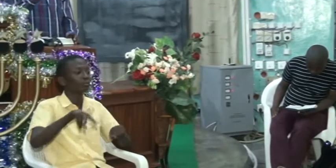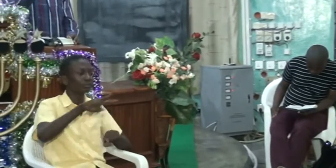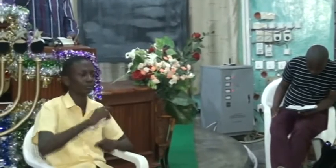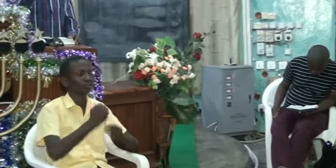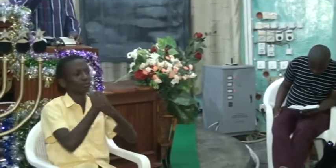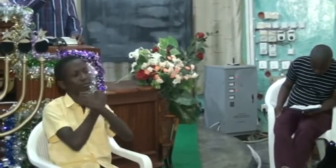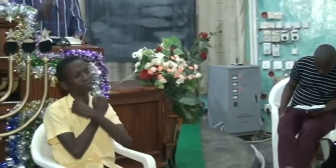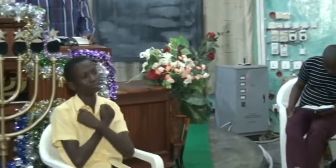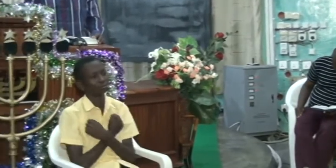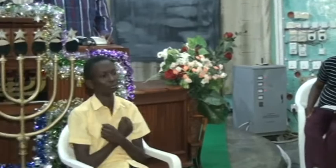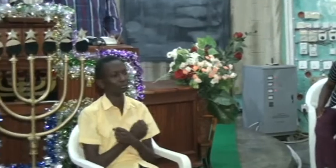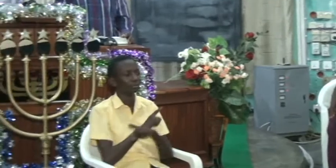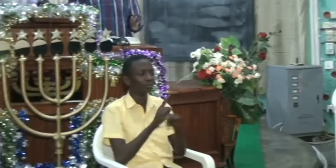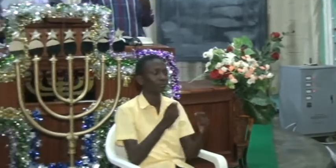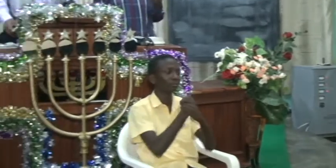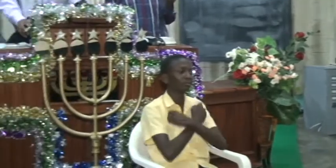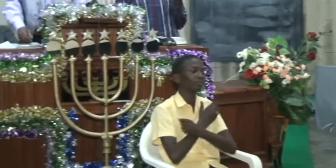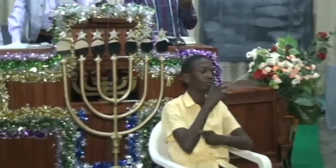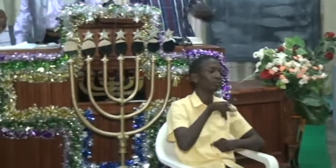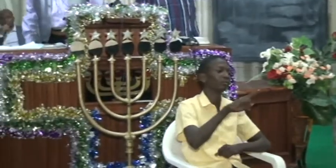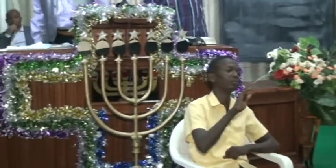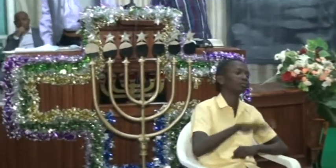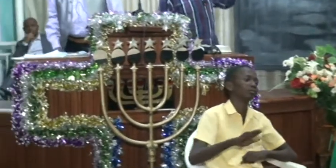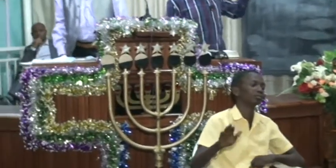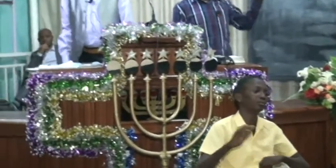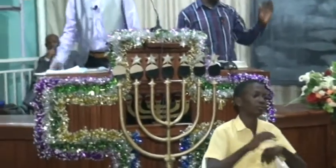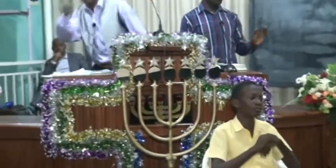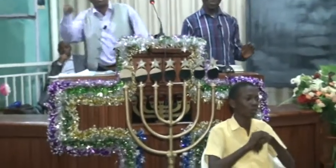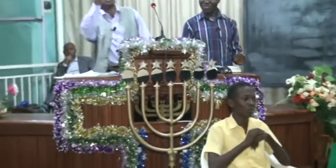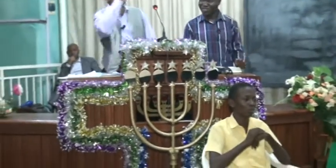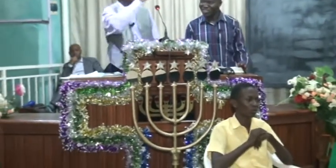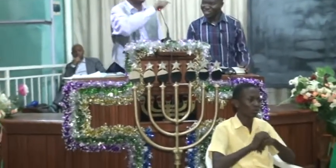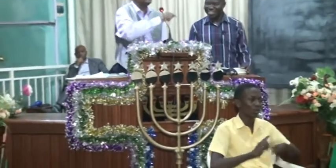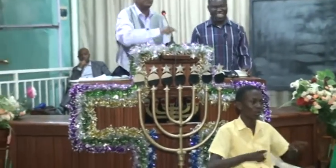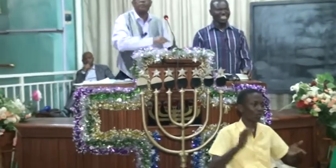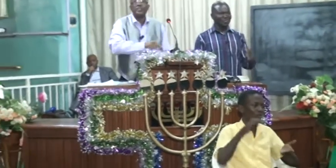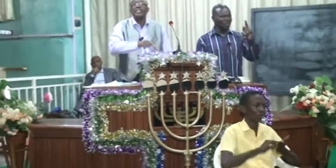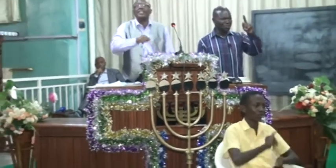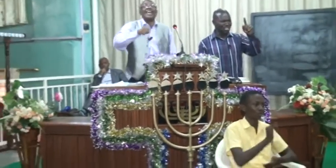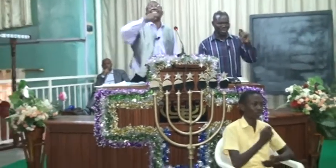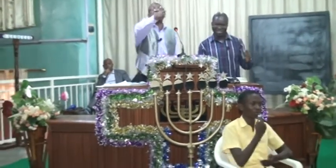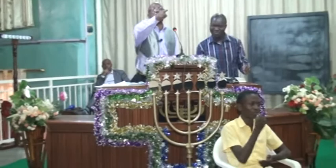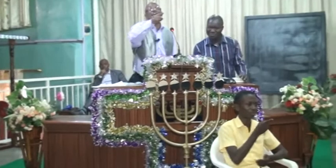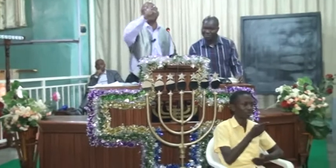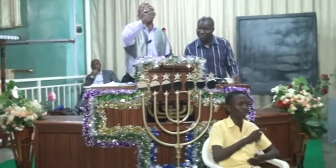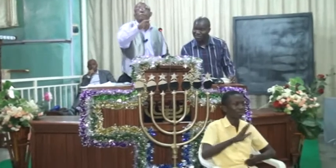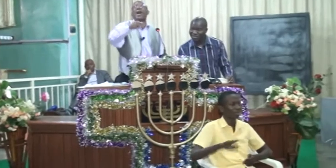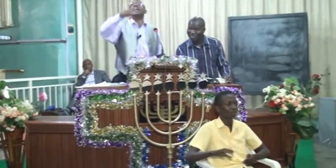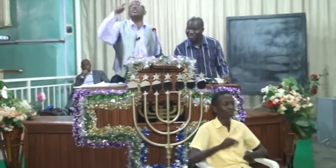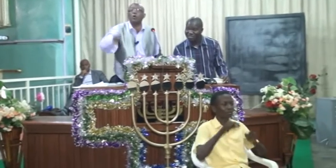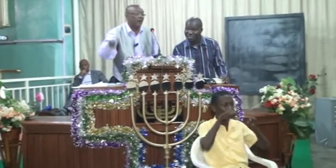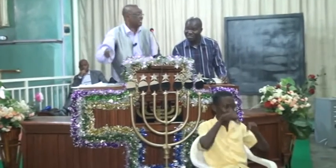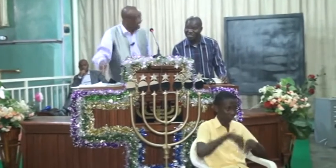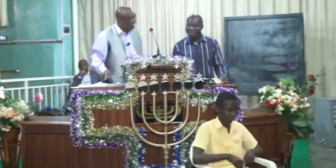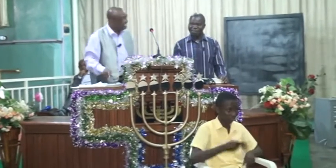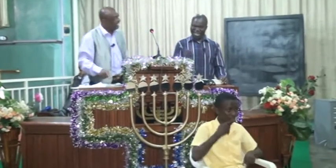Mungu anaweza wapenda. Mais il n'aime pas vos enfants. Lakini unakuta na Mungu hapendi watoto wenu. Et encore je dirais. Tena nitafikia kusema. Les enfants dont les parents